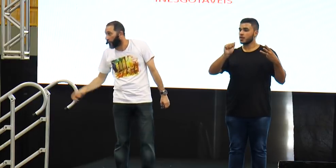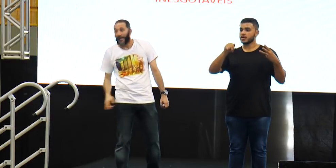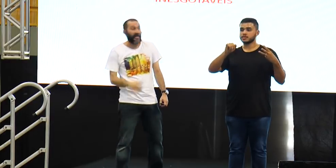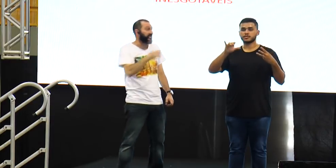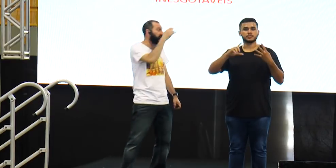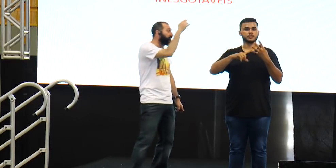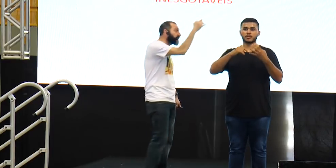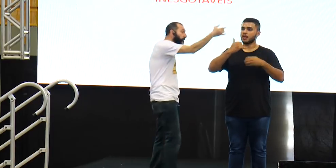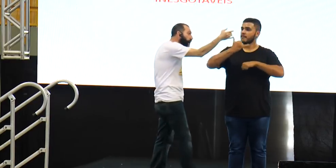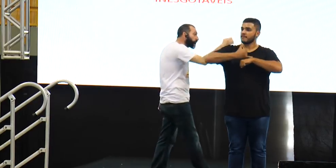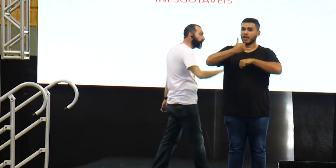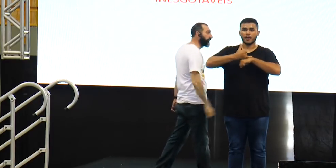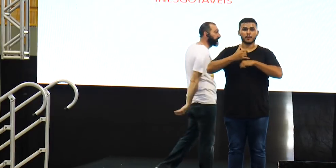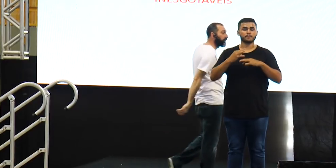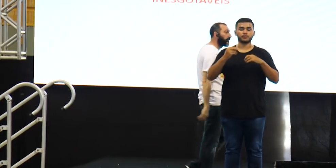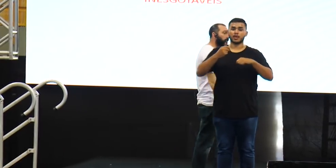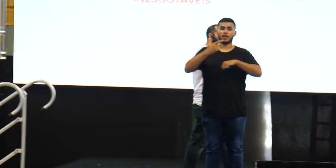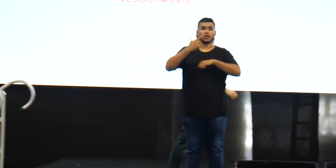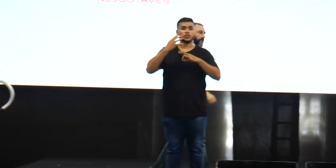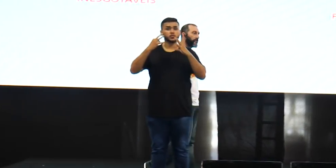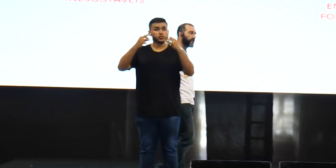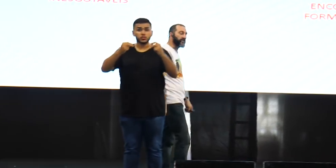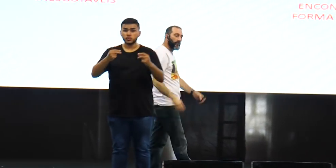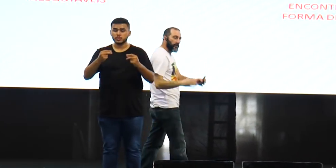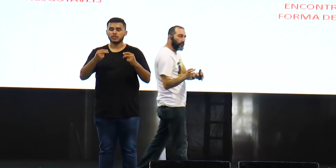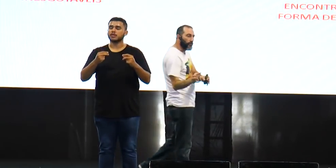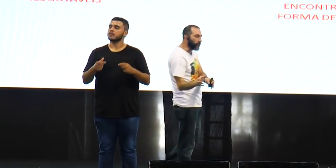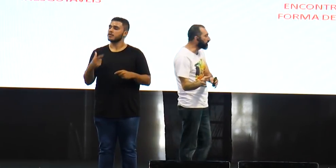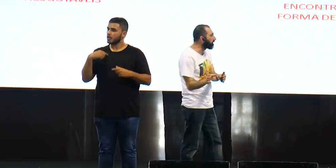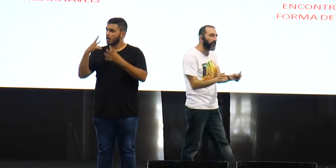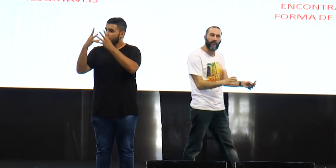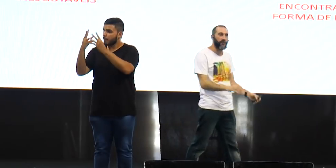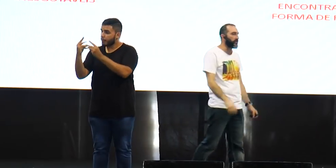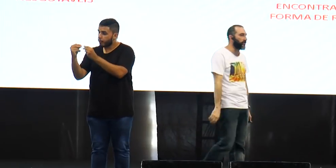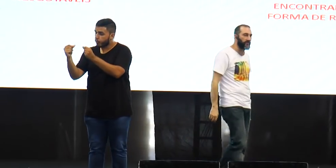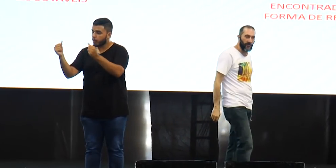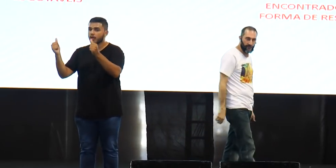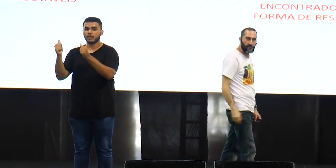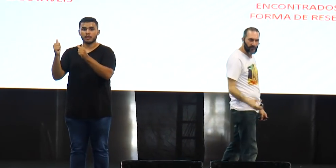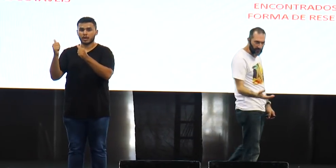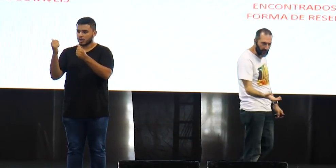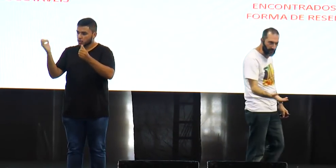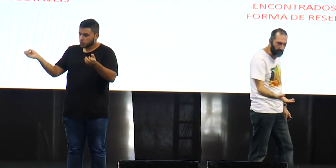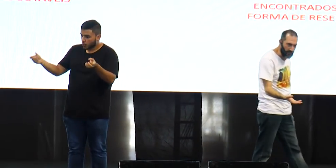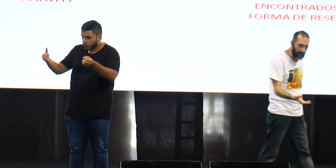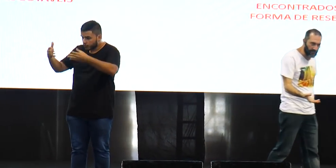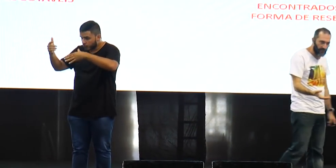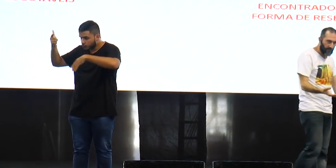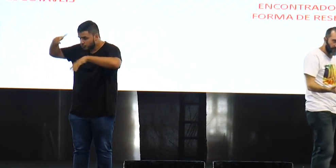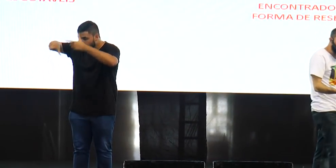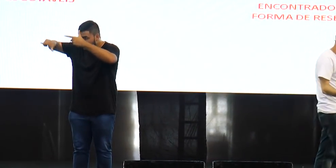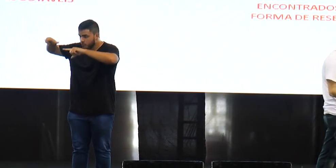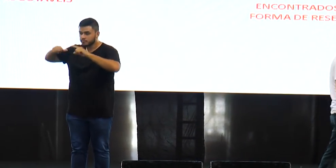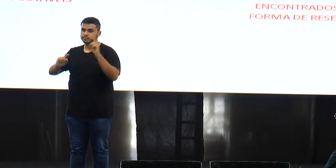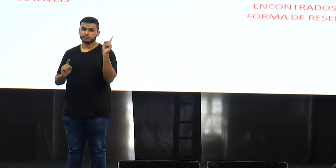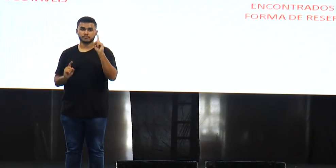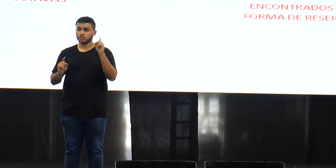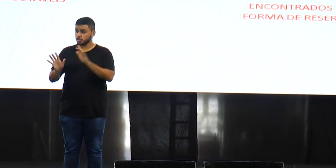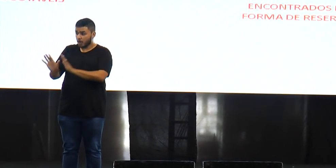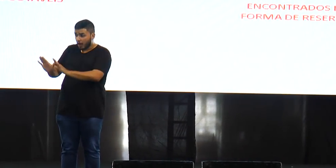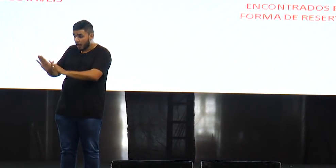de ferro, reservas de bauxita, são recursos que não vão se renovar. Está claro para vocês?